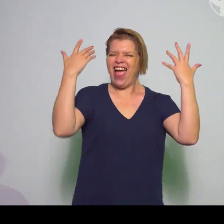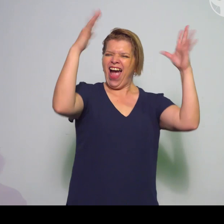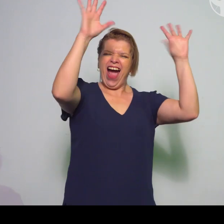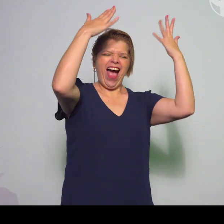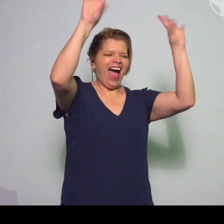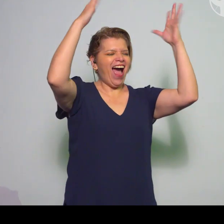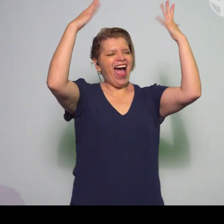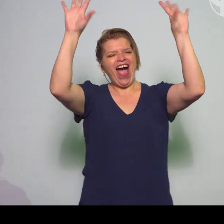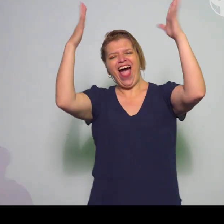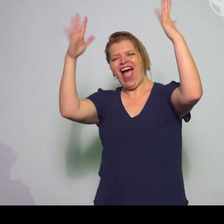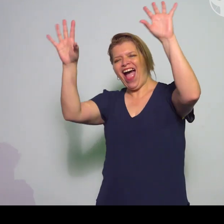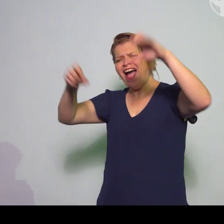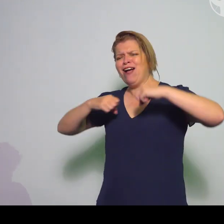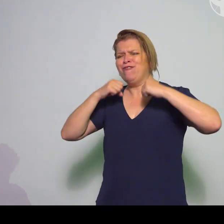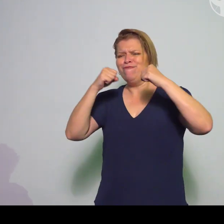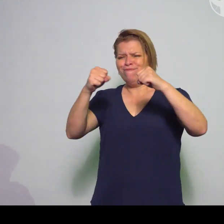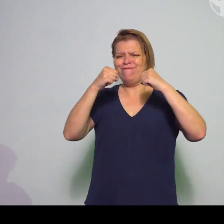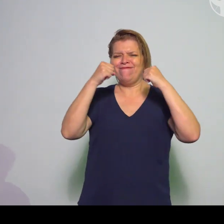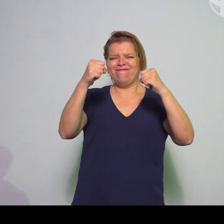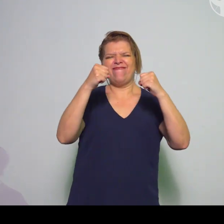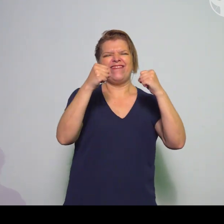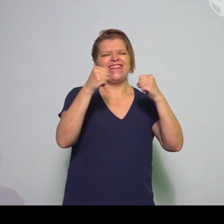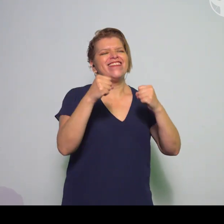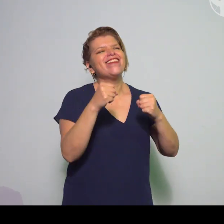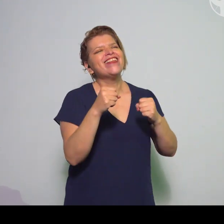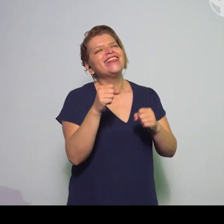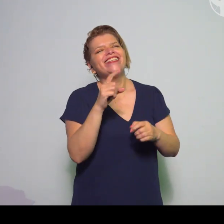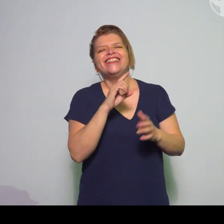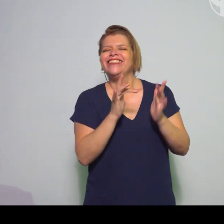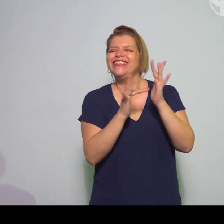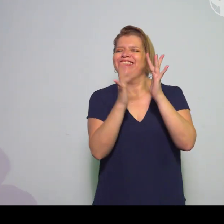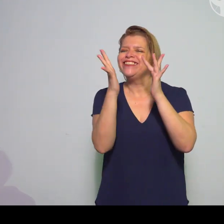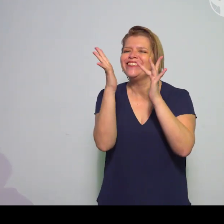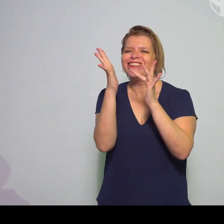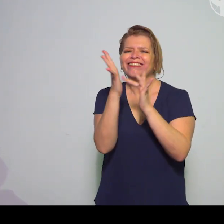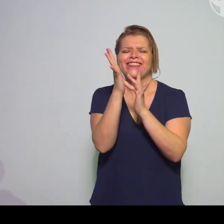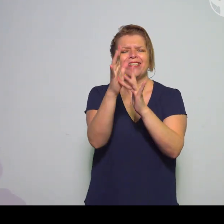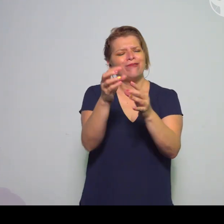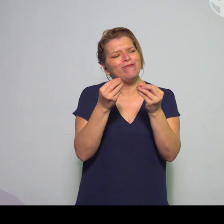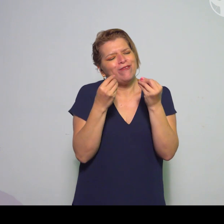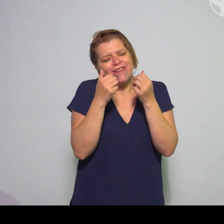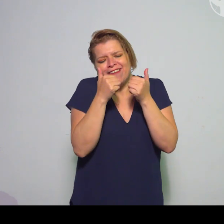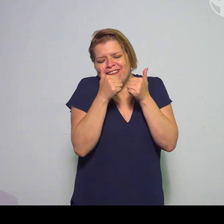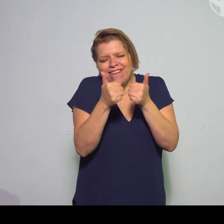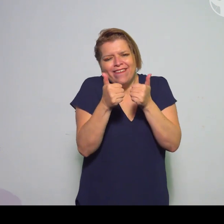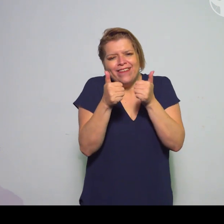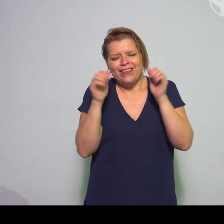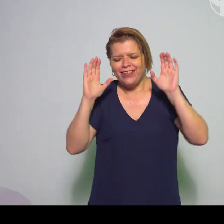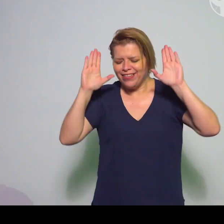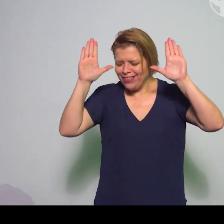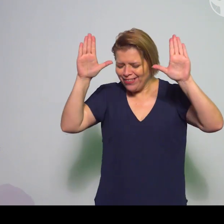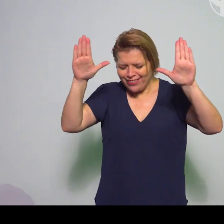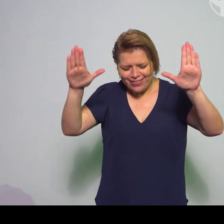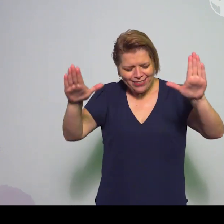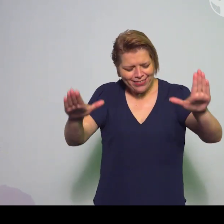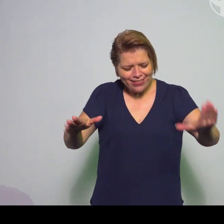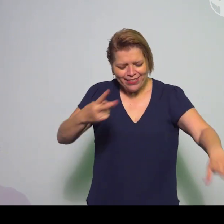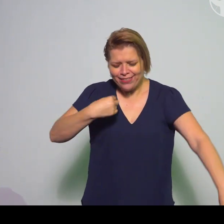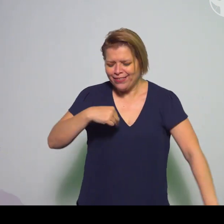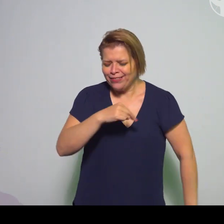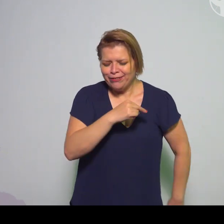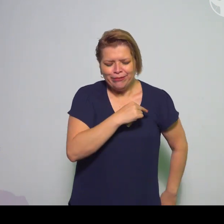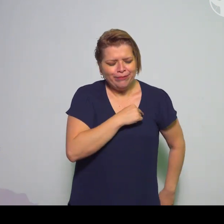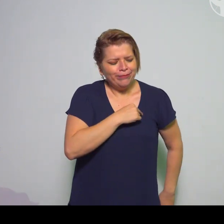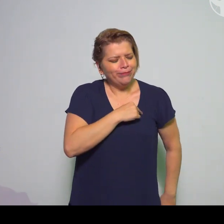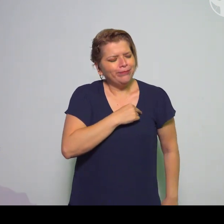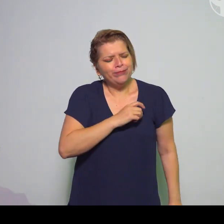Te aplaudimos fuerte, Jesús, porque tú eres bueno. Y hoy queremos rendir nuestro corazón a ti. Nada nos puede